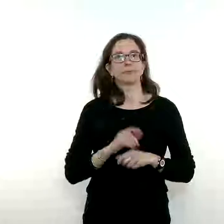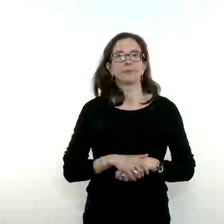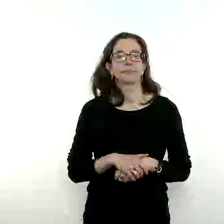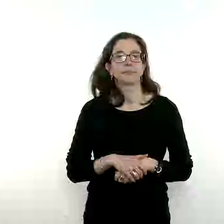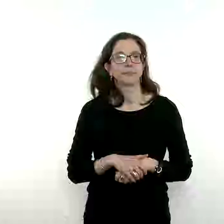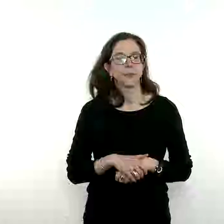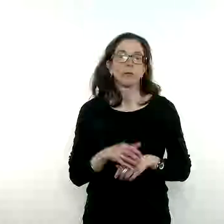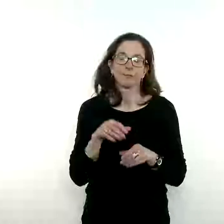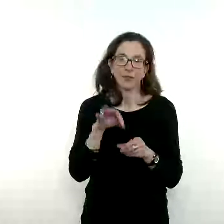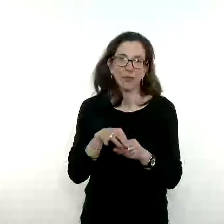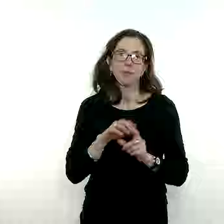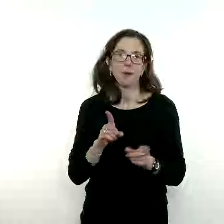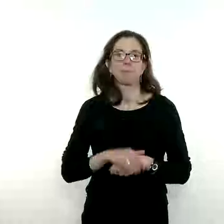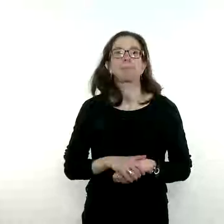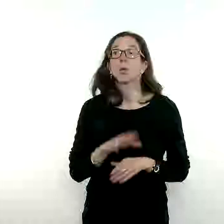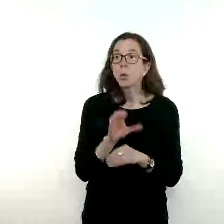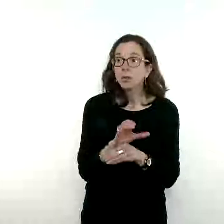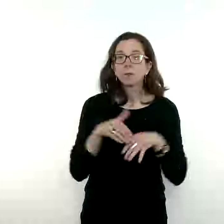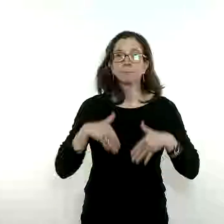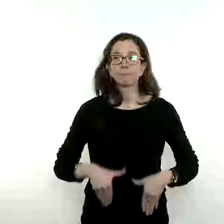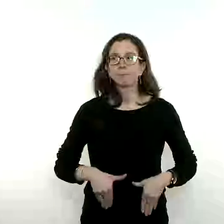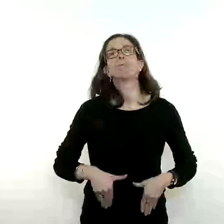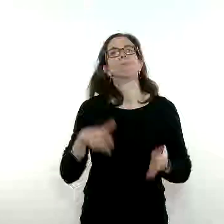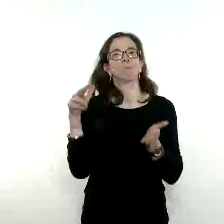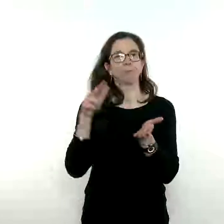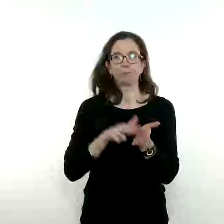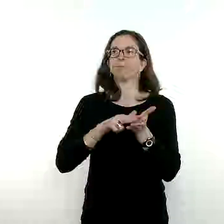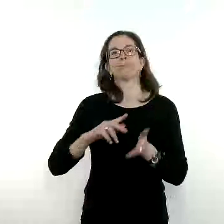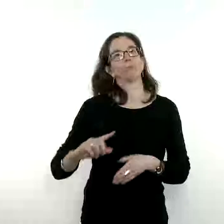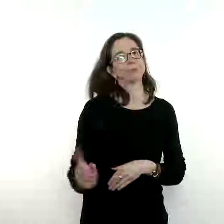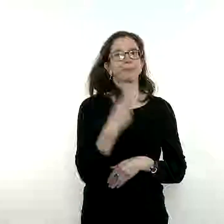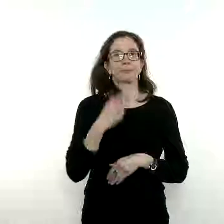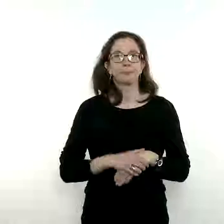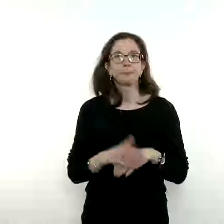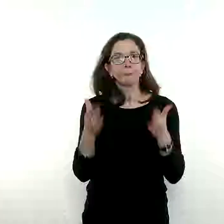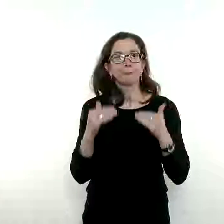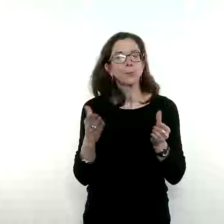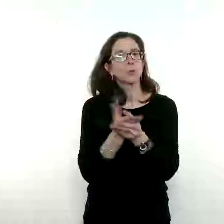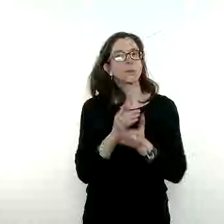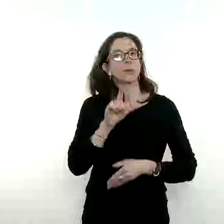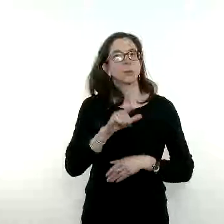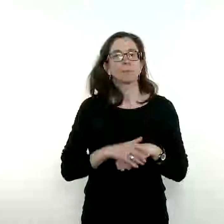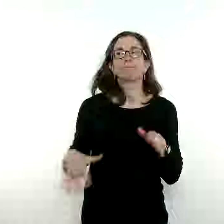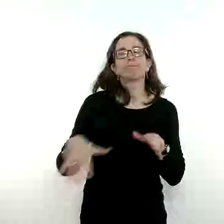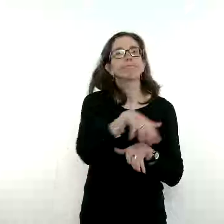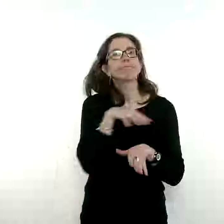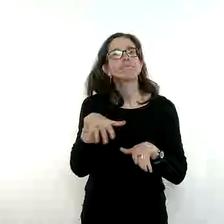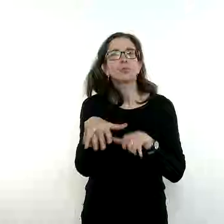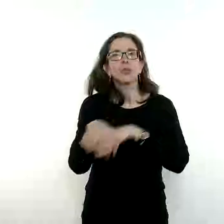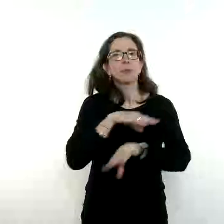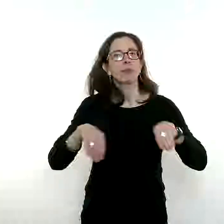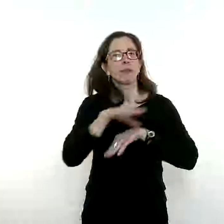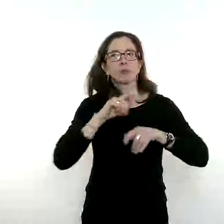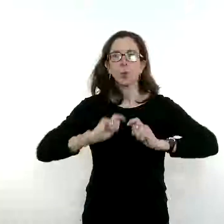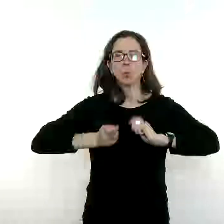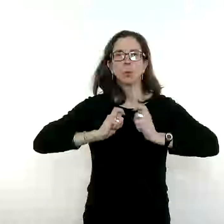Contre? Abstention. Adopté à l'unanimité. Affaire 2. Zone d'aménagement concerté Port-Maria de République. Il